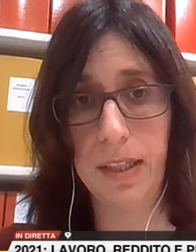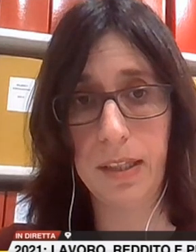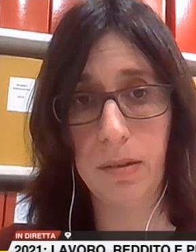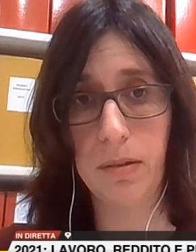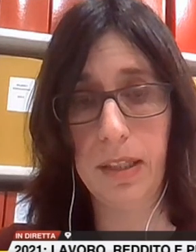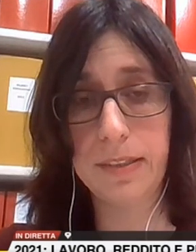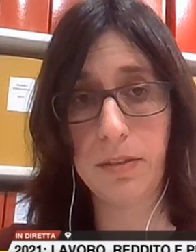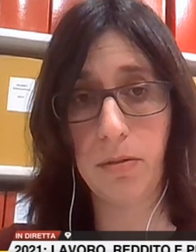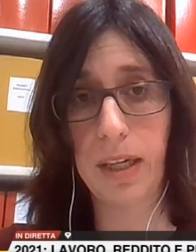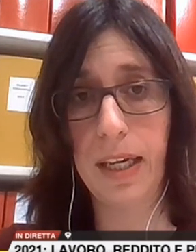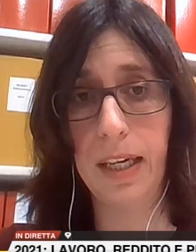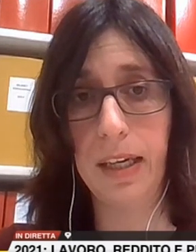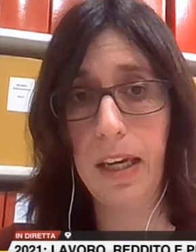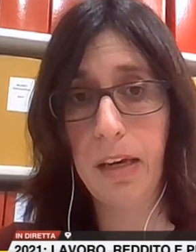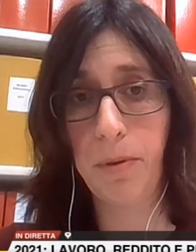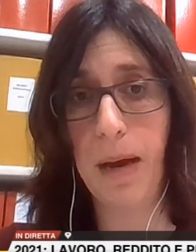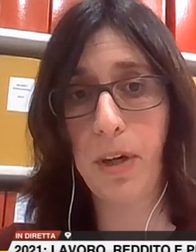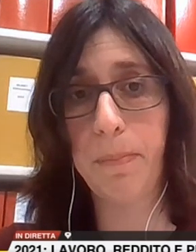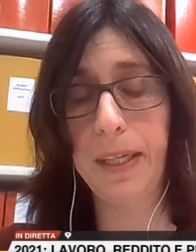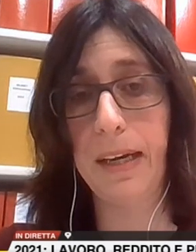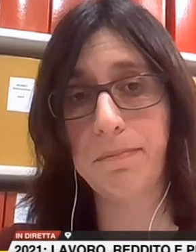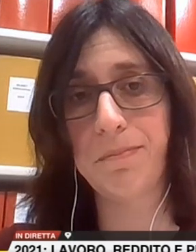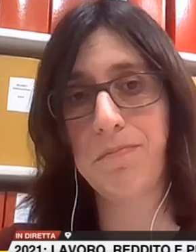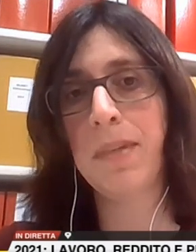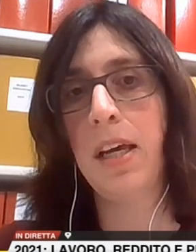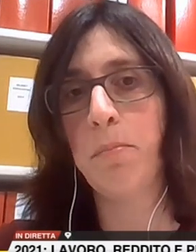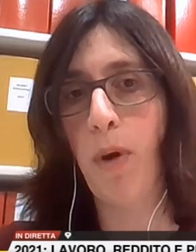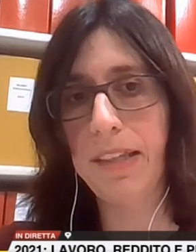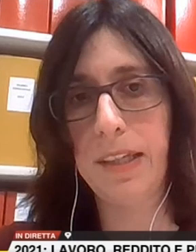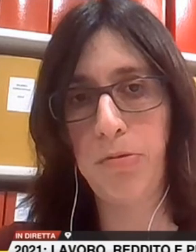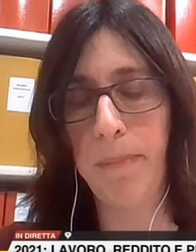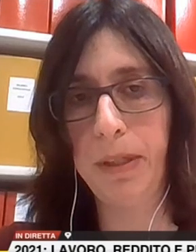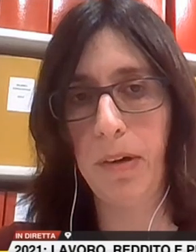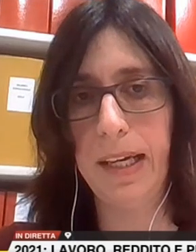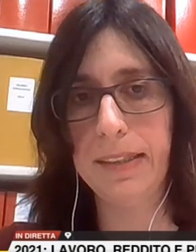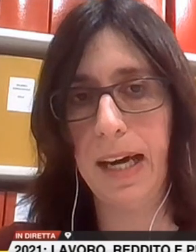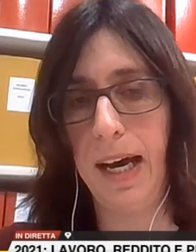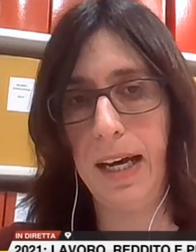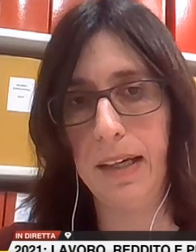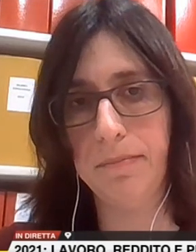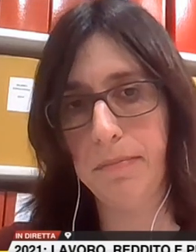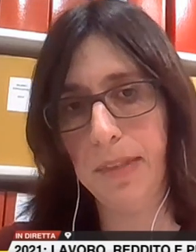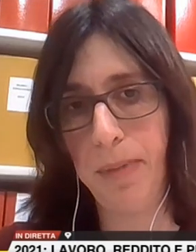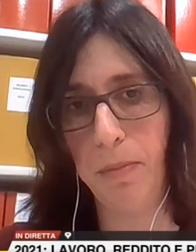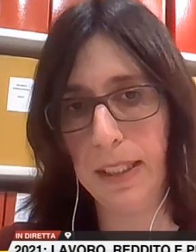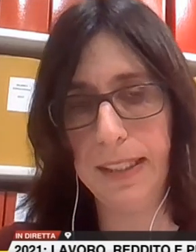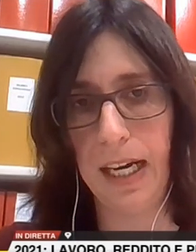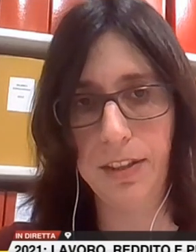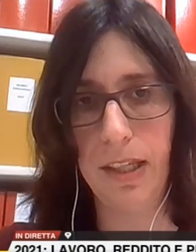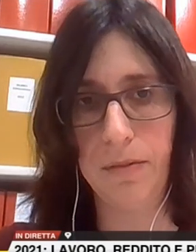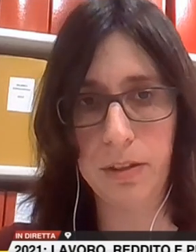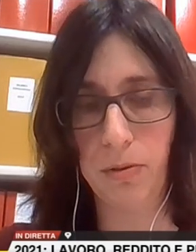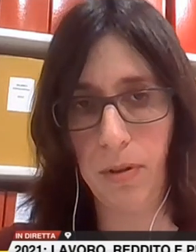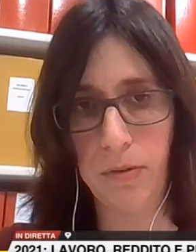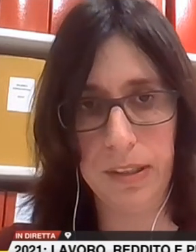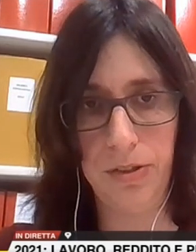segue il settore, e proviamo a capire... Può essere sulle piccole realtà, ne abbiamo tanti casi